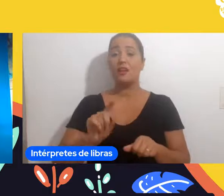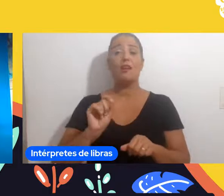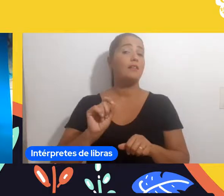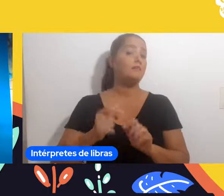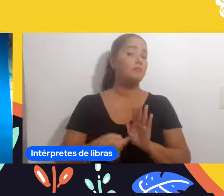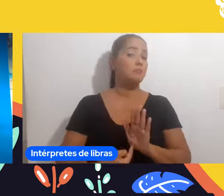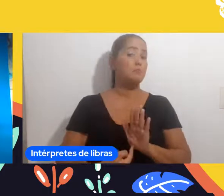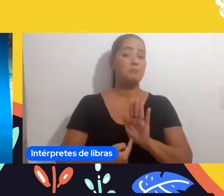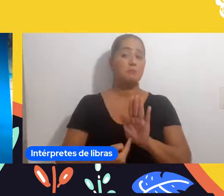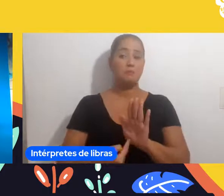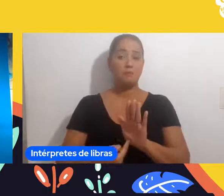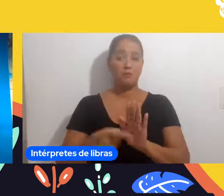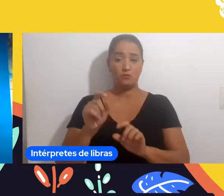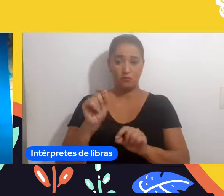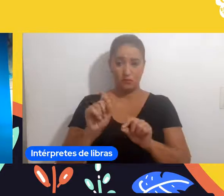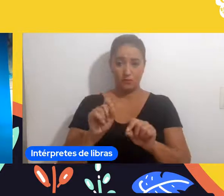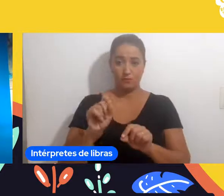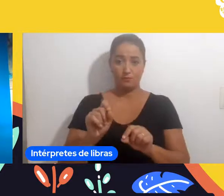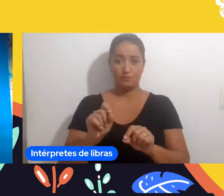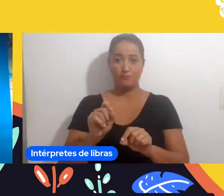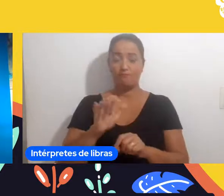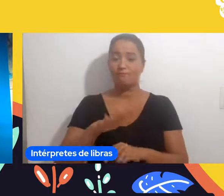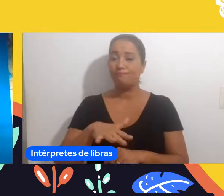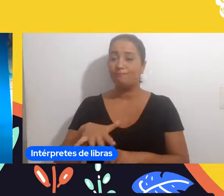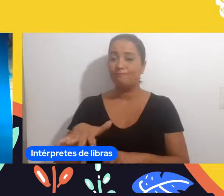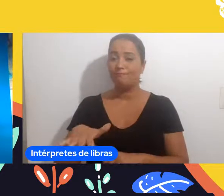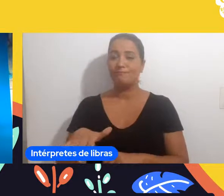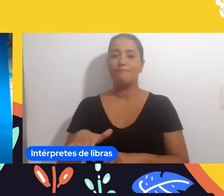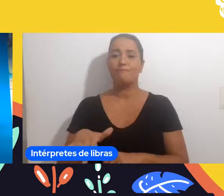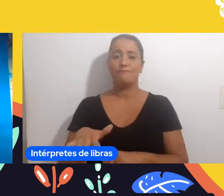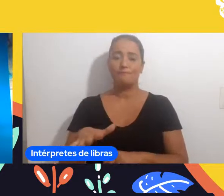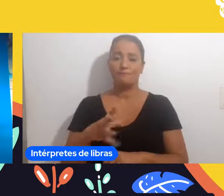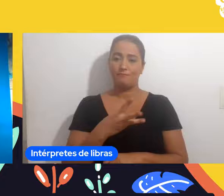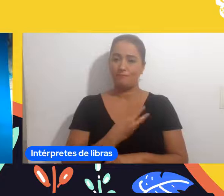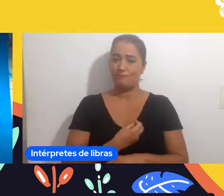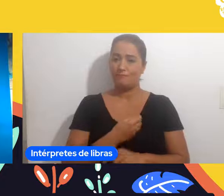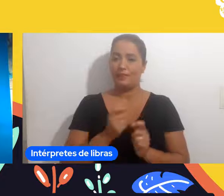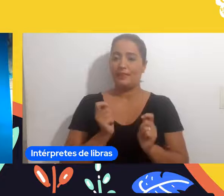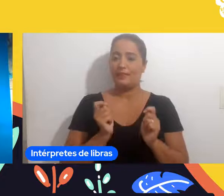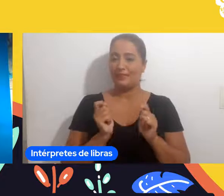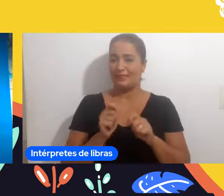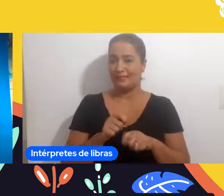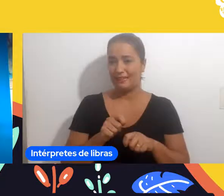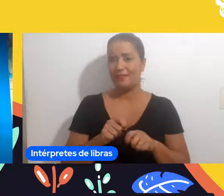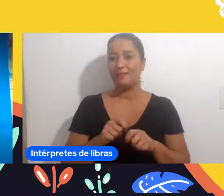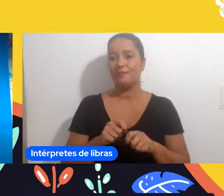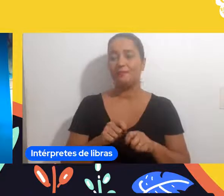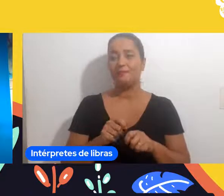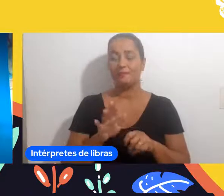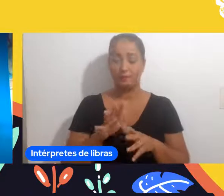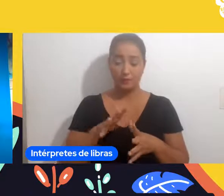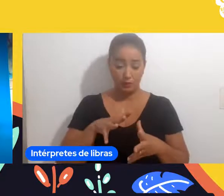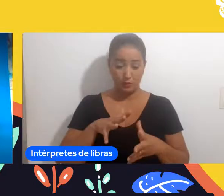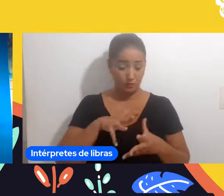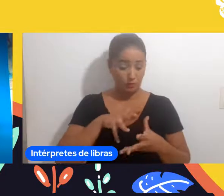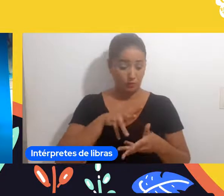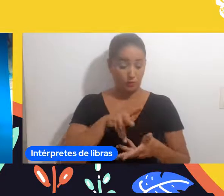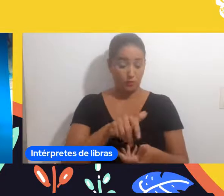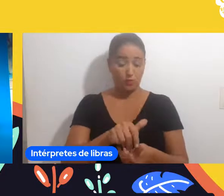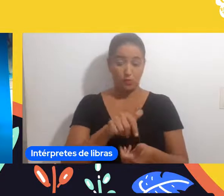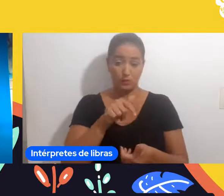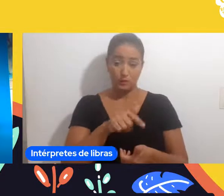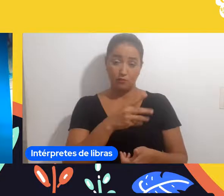ali, uma calçada, né, estava sendo o suficiente. Então, esse mundo que a rodeia,